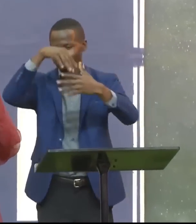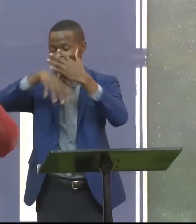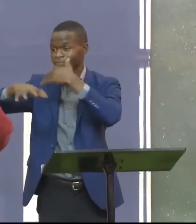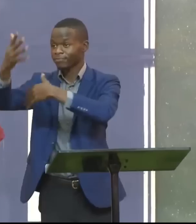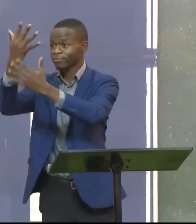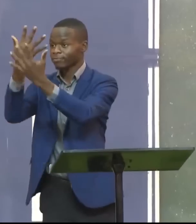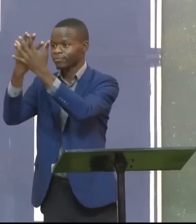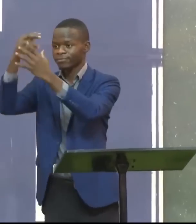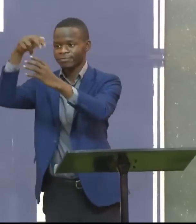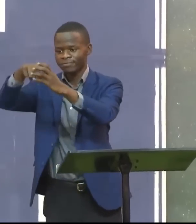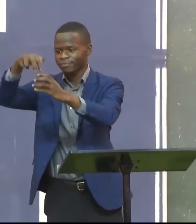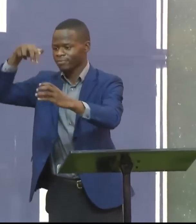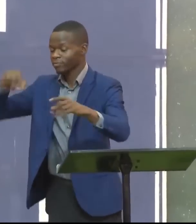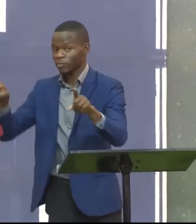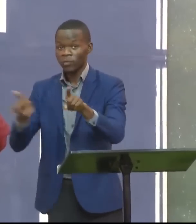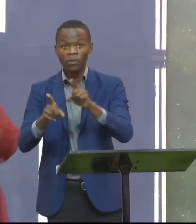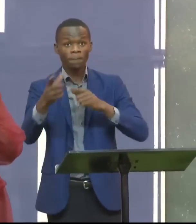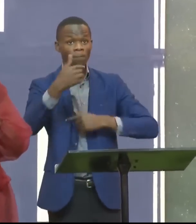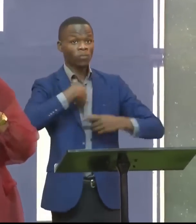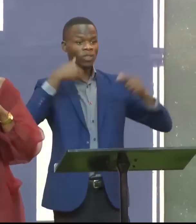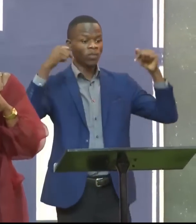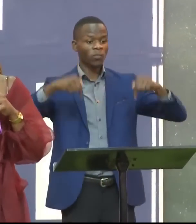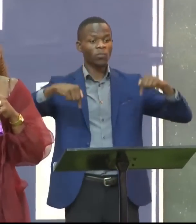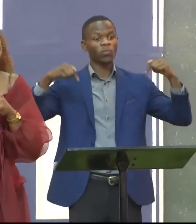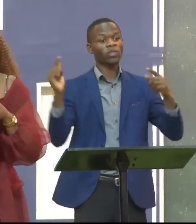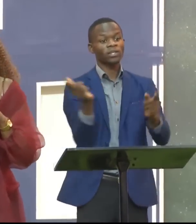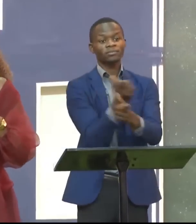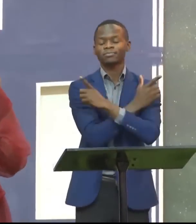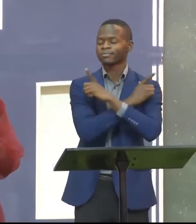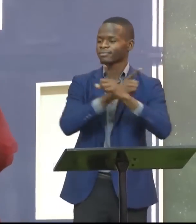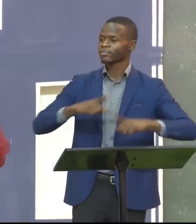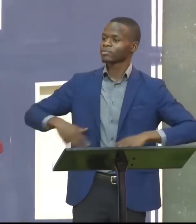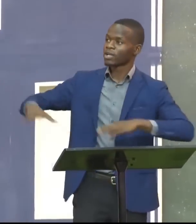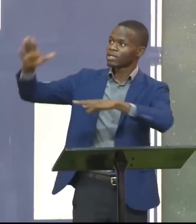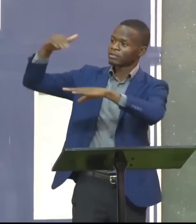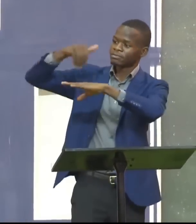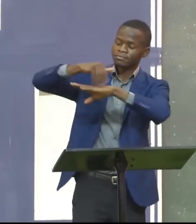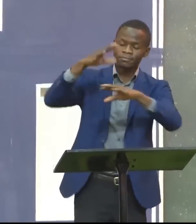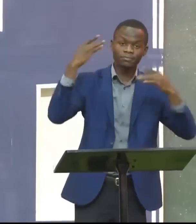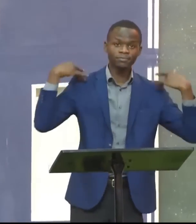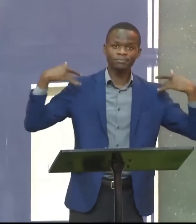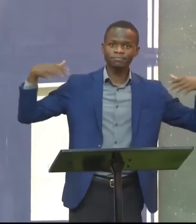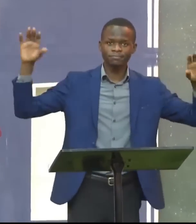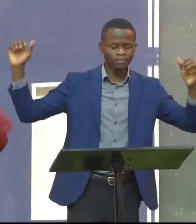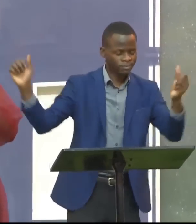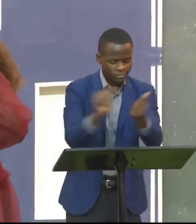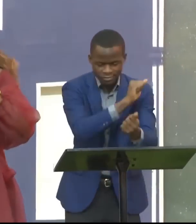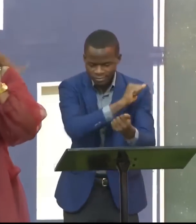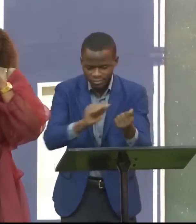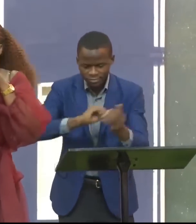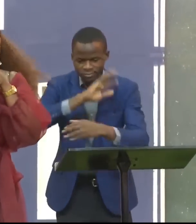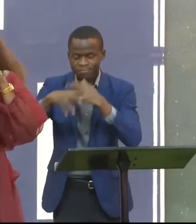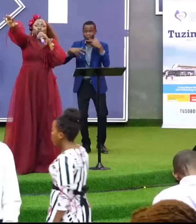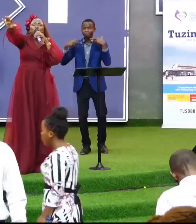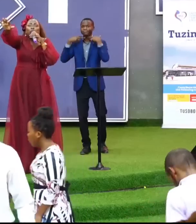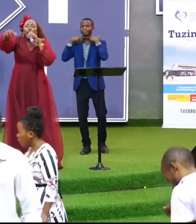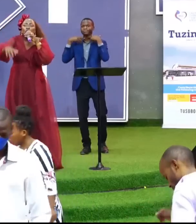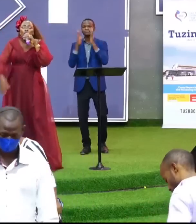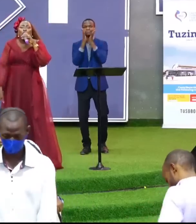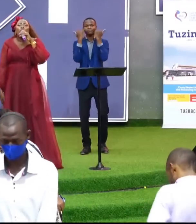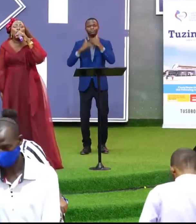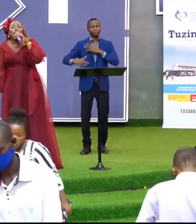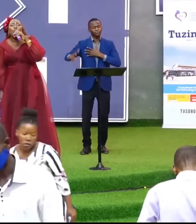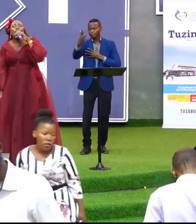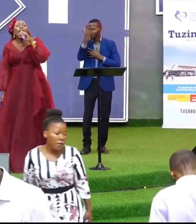komera Na kono alero Mukama weleza malaika Wamenye menye biasira Ajewe